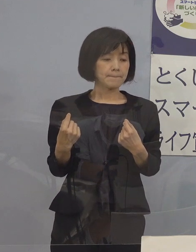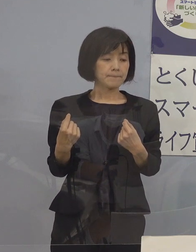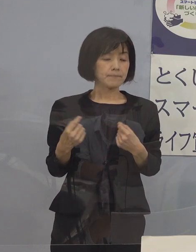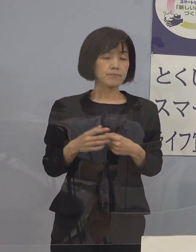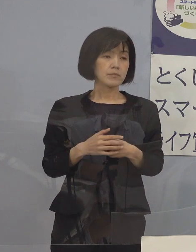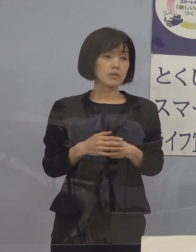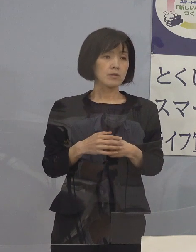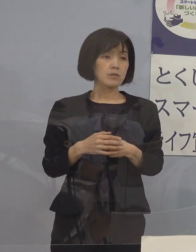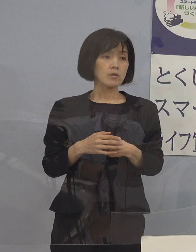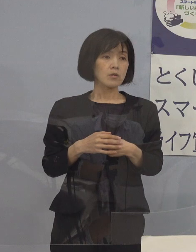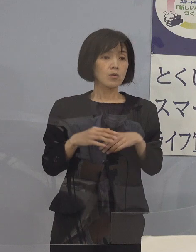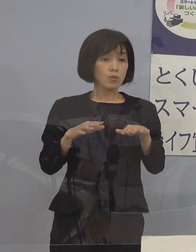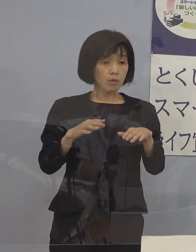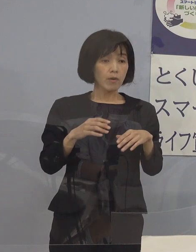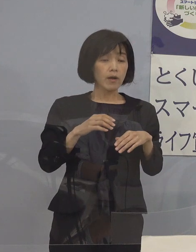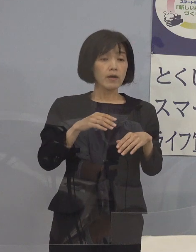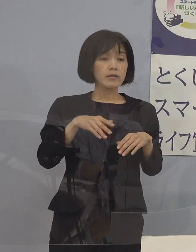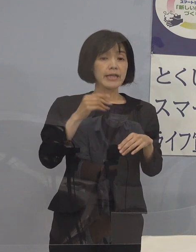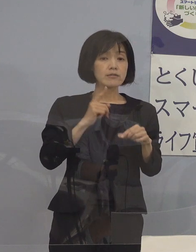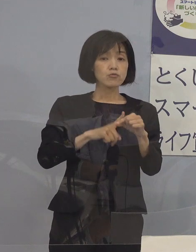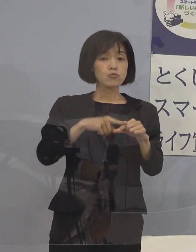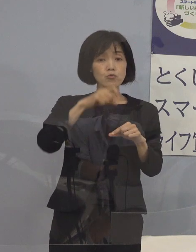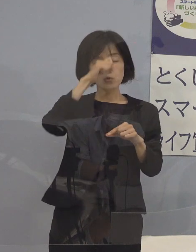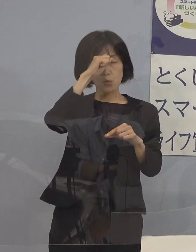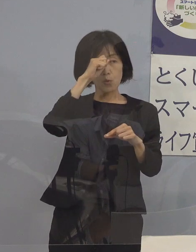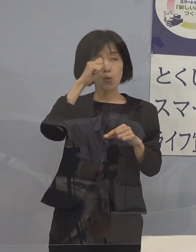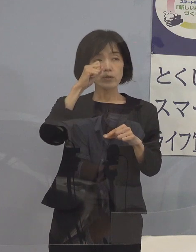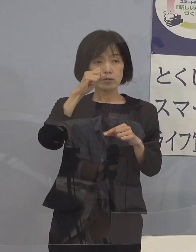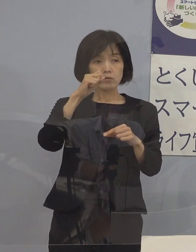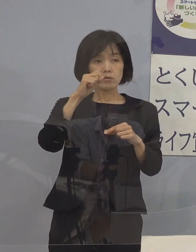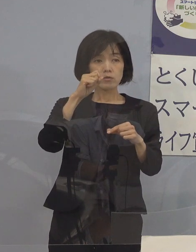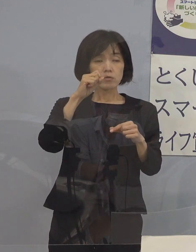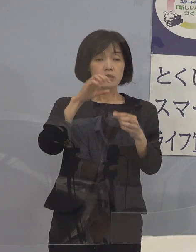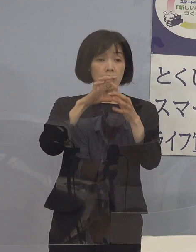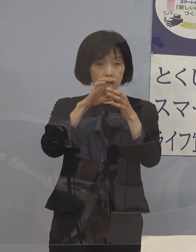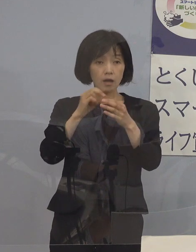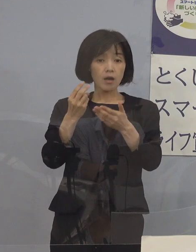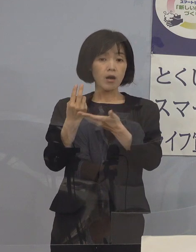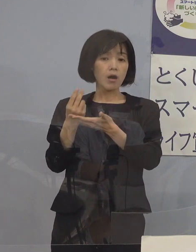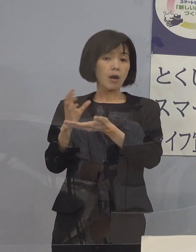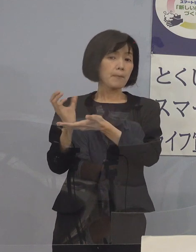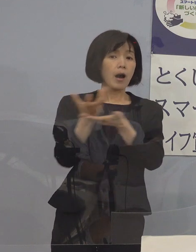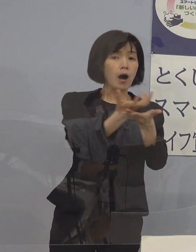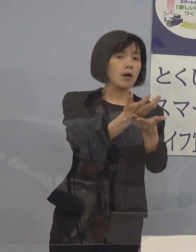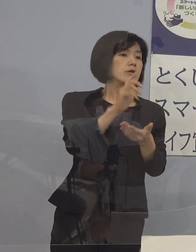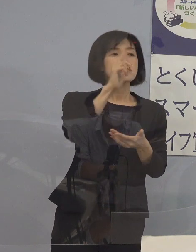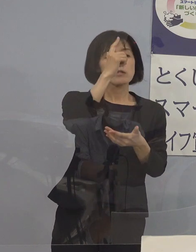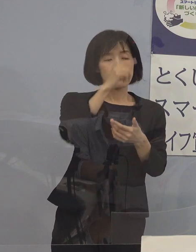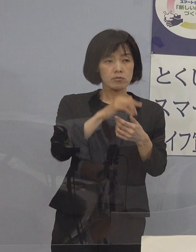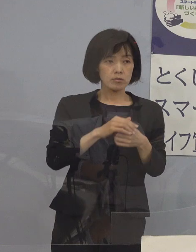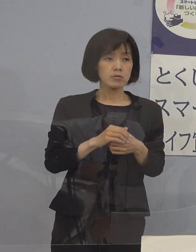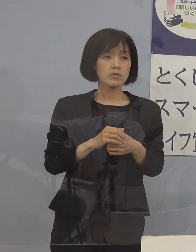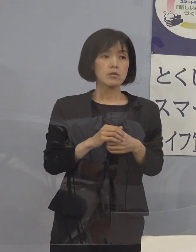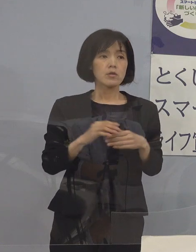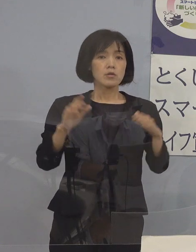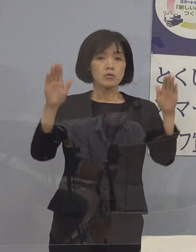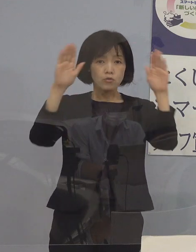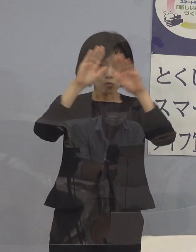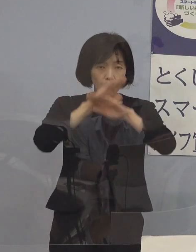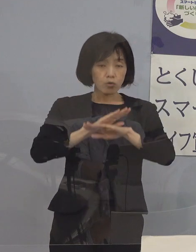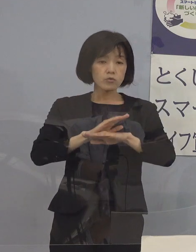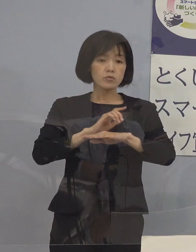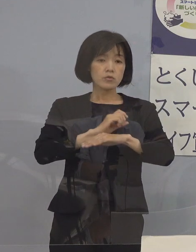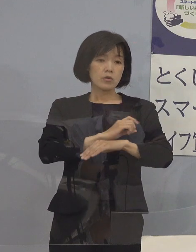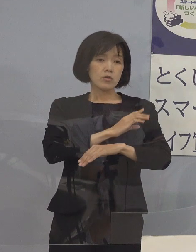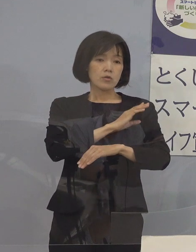回の例の方は熱中症でということで運ばれたわけではありませんが、まあ、その後40度まで熱が夜中に出られ